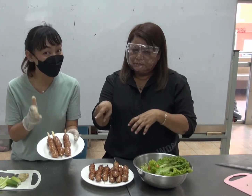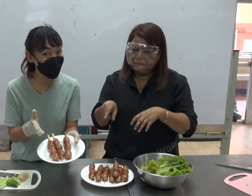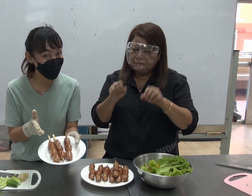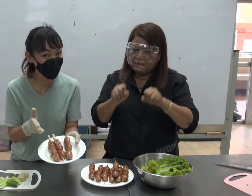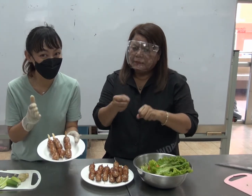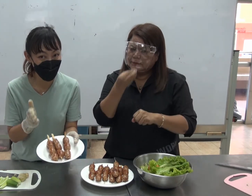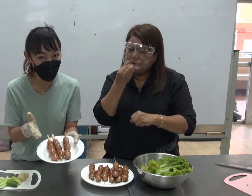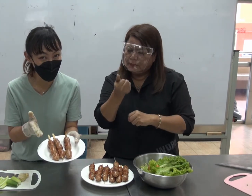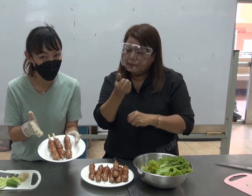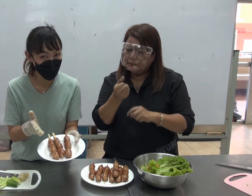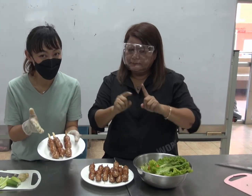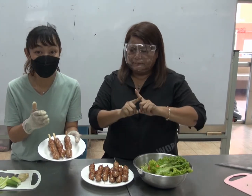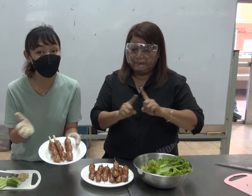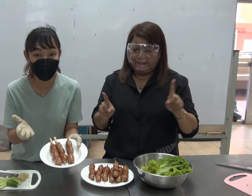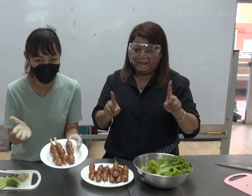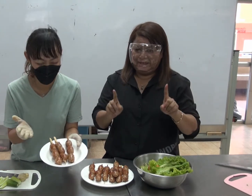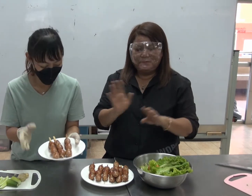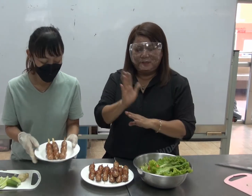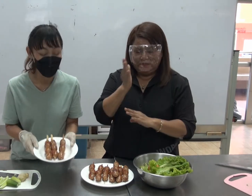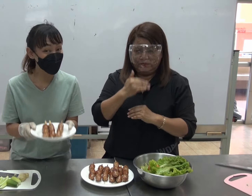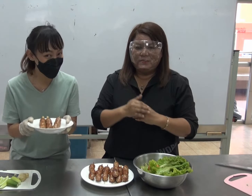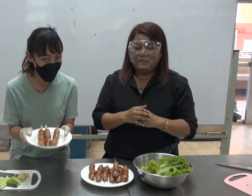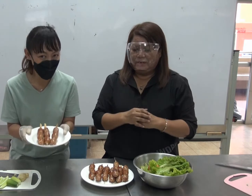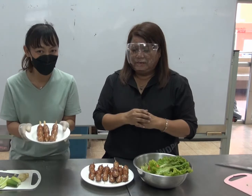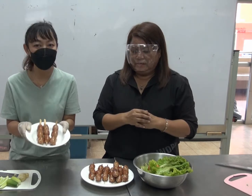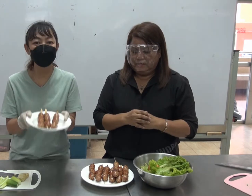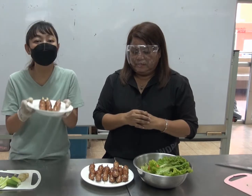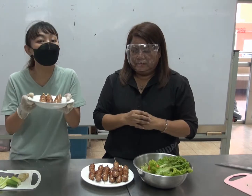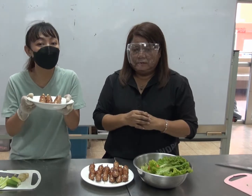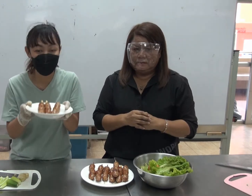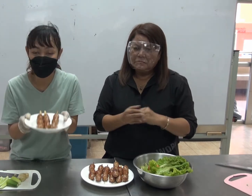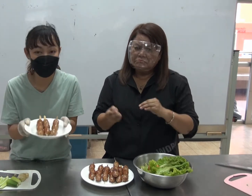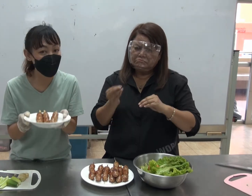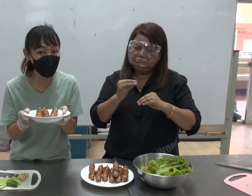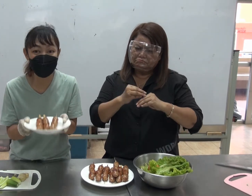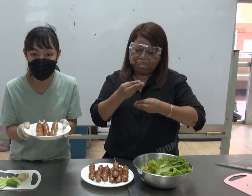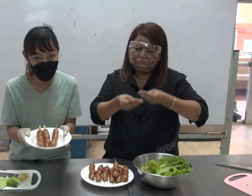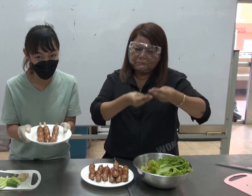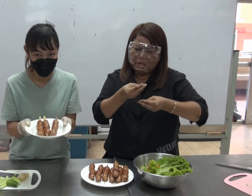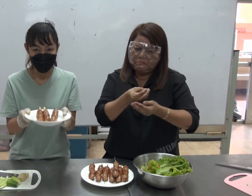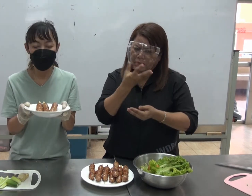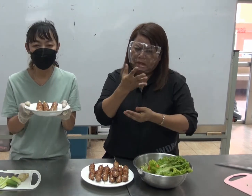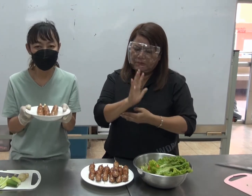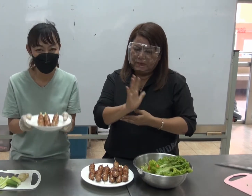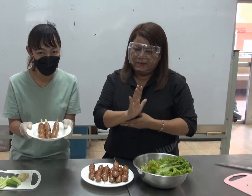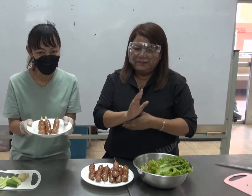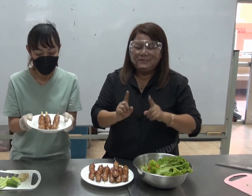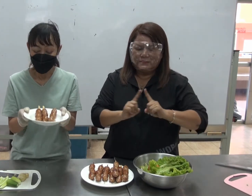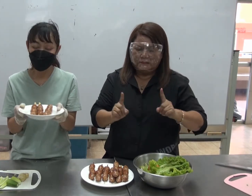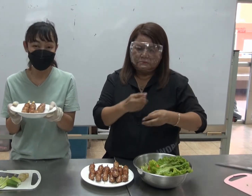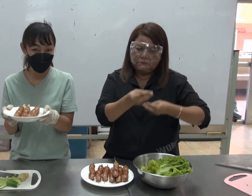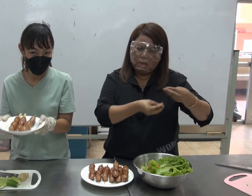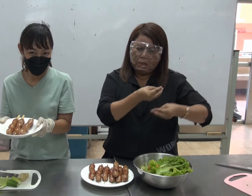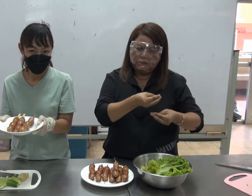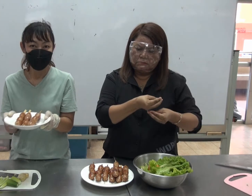รับประทานได้แต่ไม่สวยยังไม่สวยพอเพิ่มมูลค่าของจานอาหารไม่ได้ถ้าเราจะขายถ้